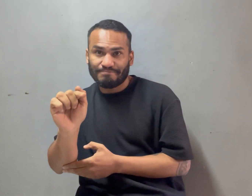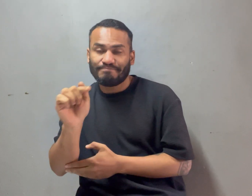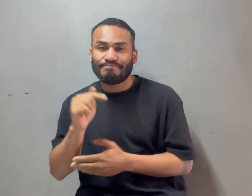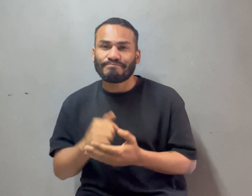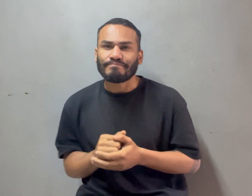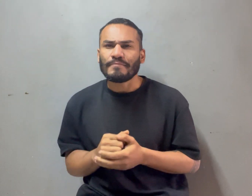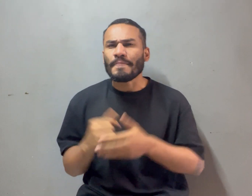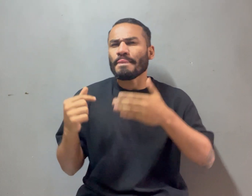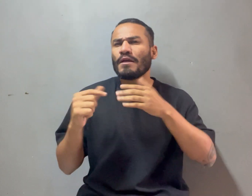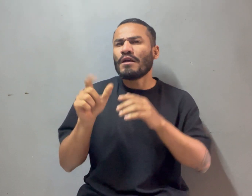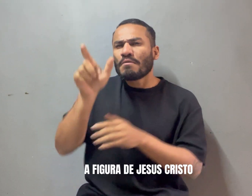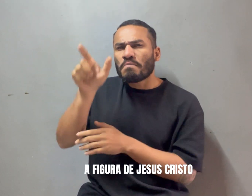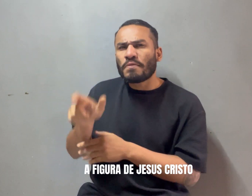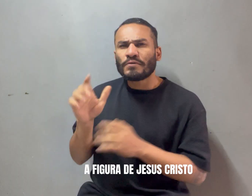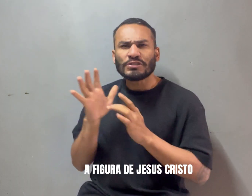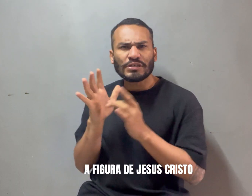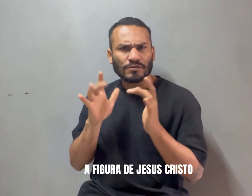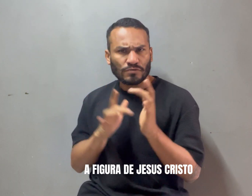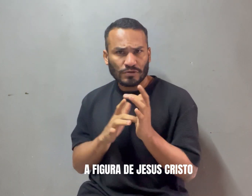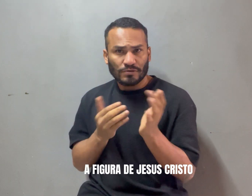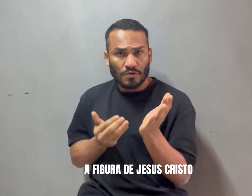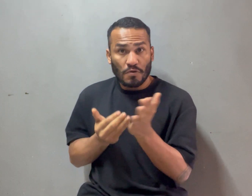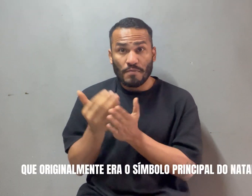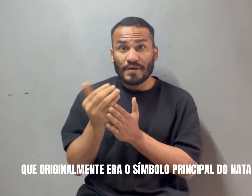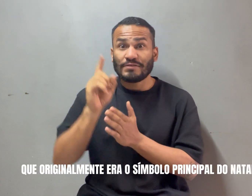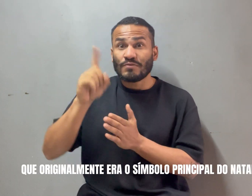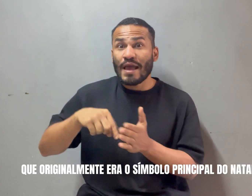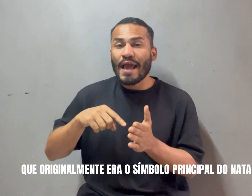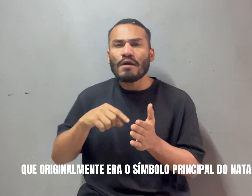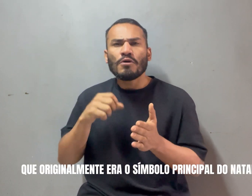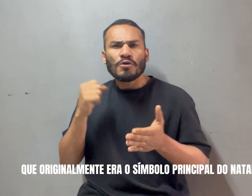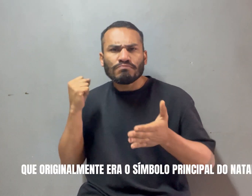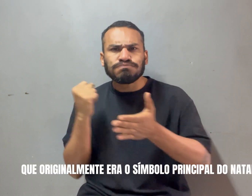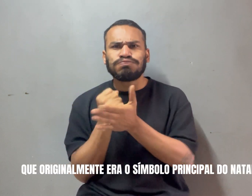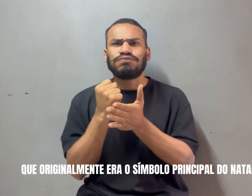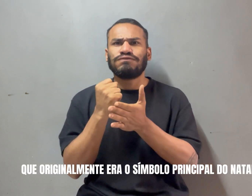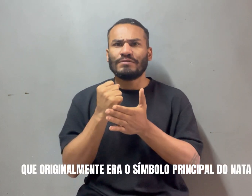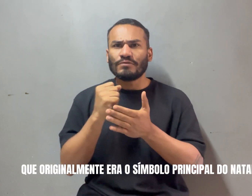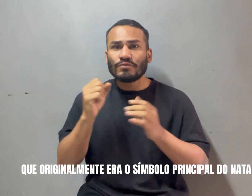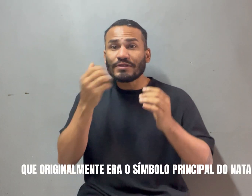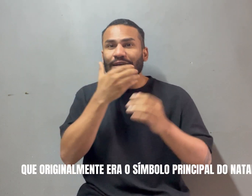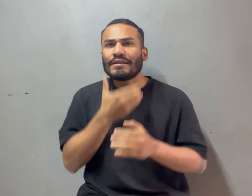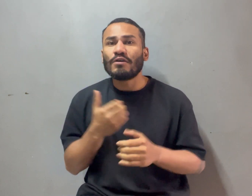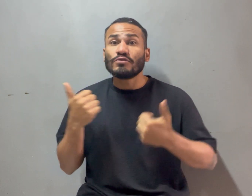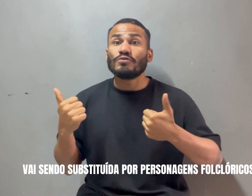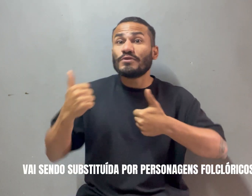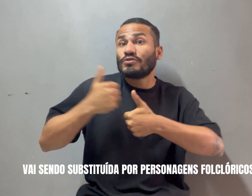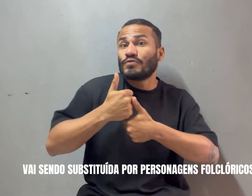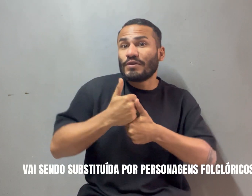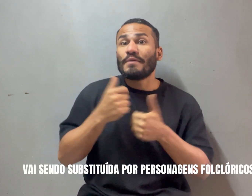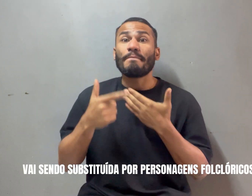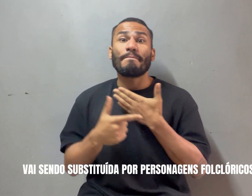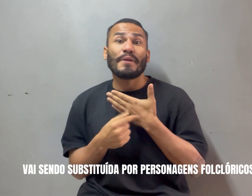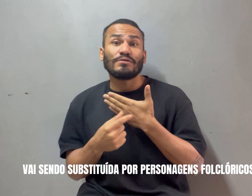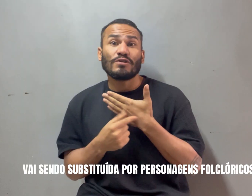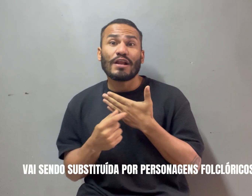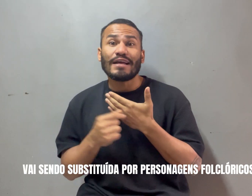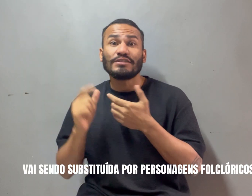1937. A figura de Jesus Cristo, que originalmente era o símbolo principal do Natal, vai sendo substituída por